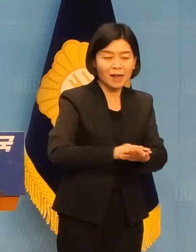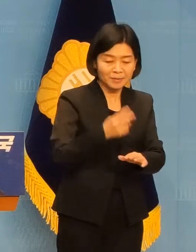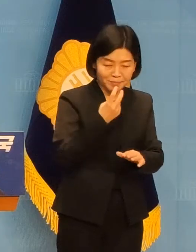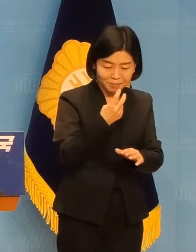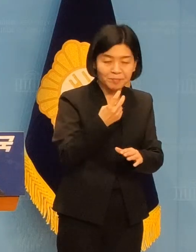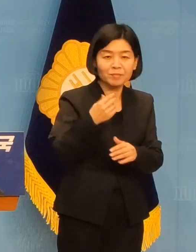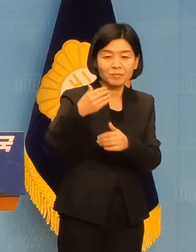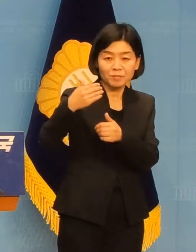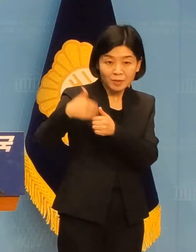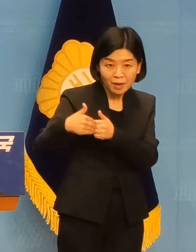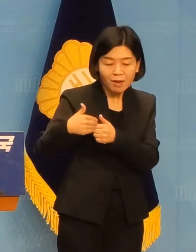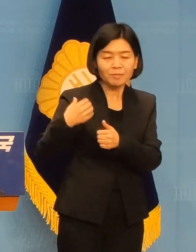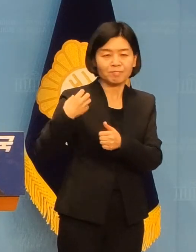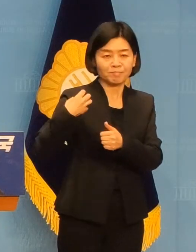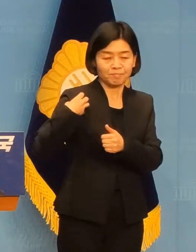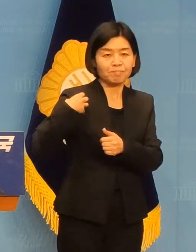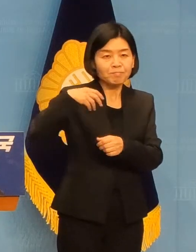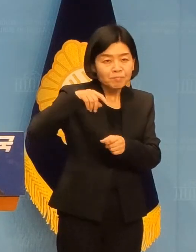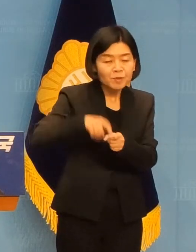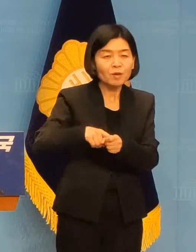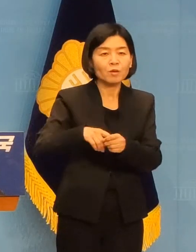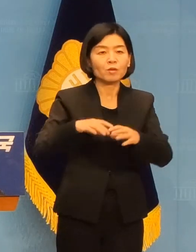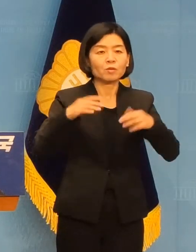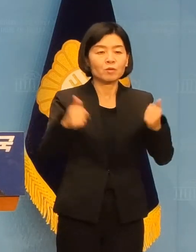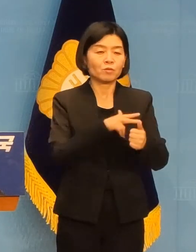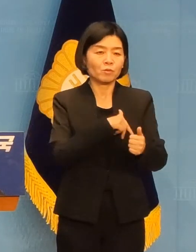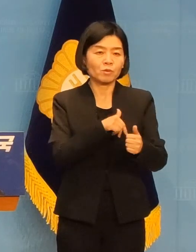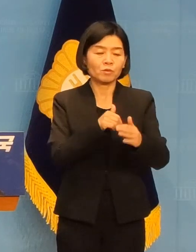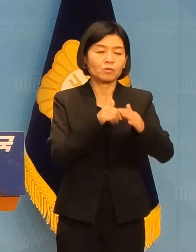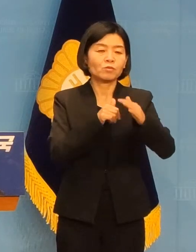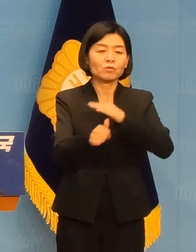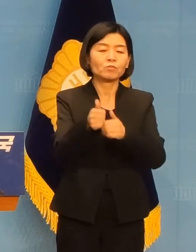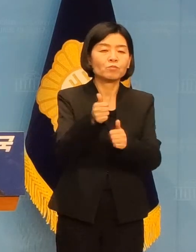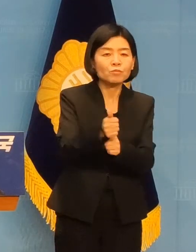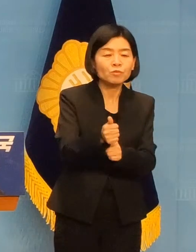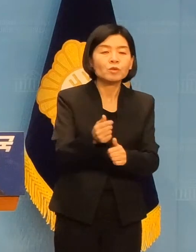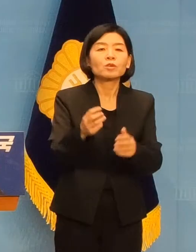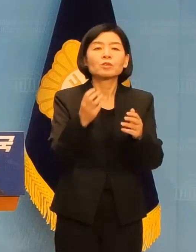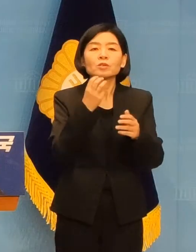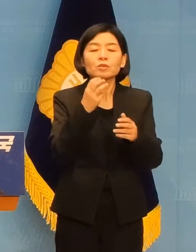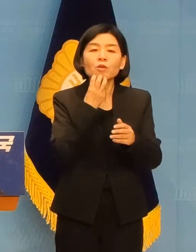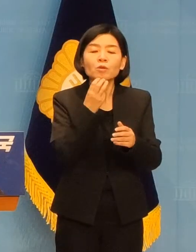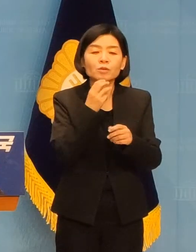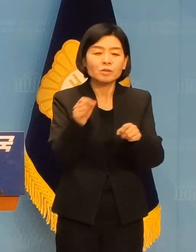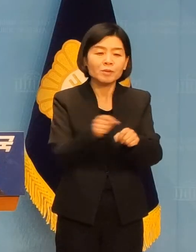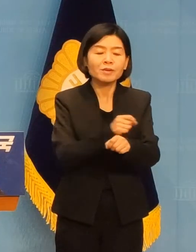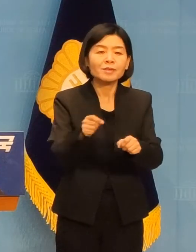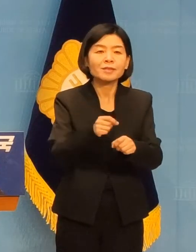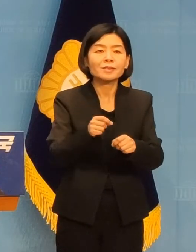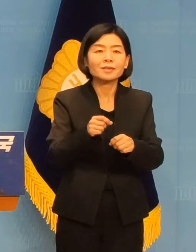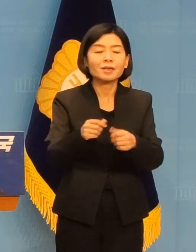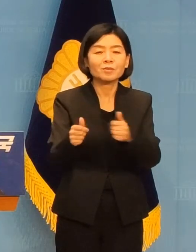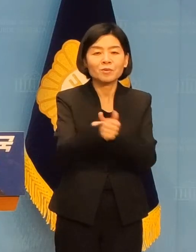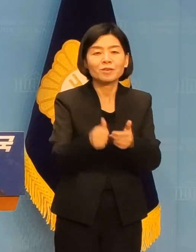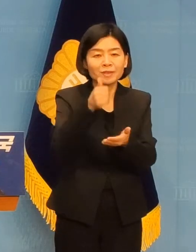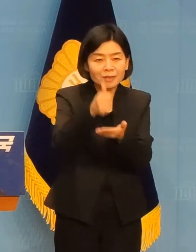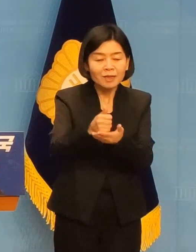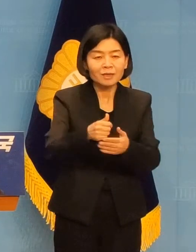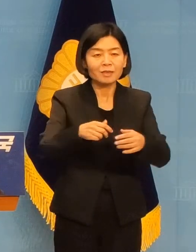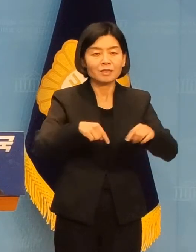국회의원으로서, 원내 수석 부대표로서, 서울특별시당 위원장으로서, 정책위 의장으로서